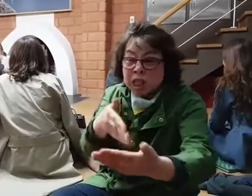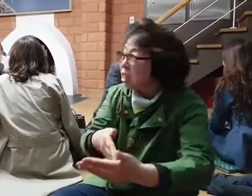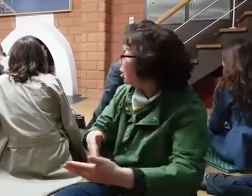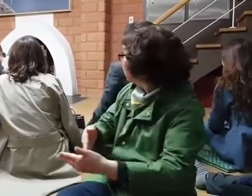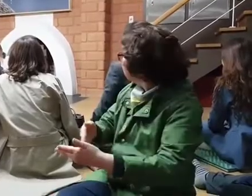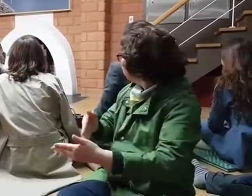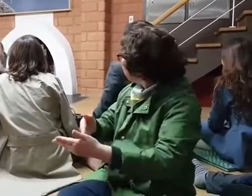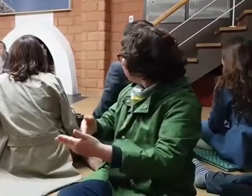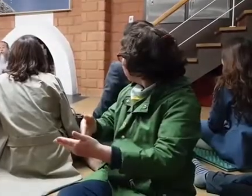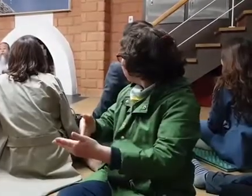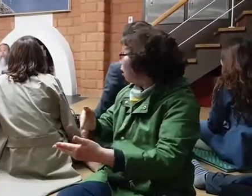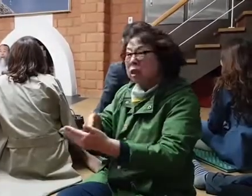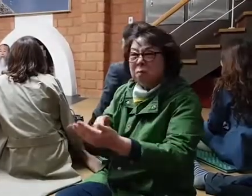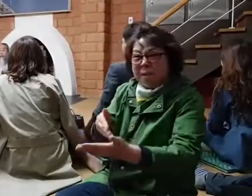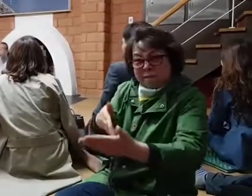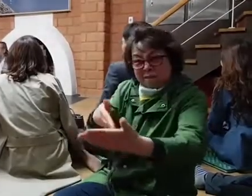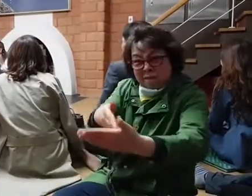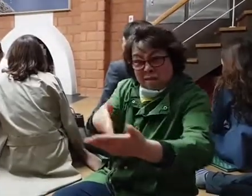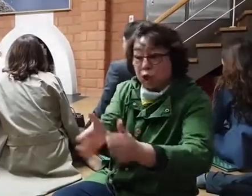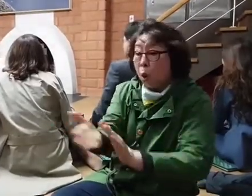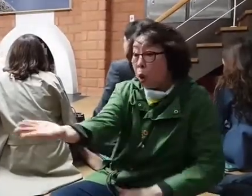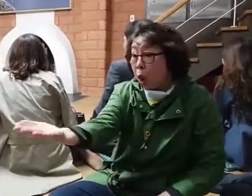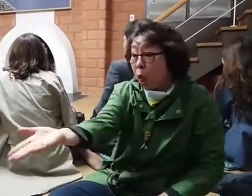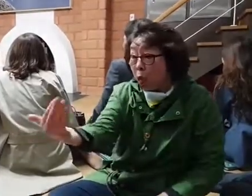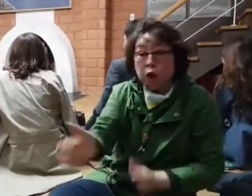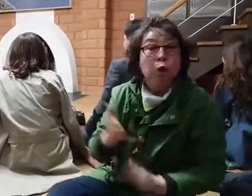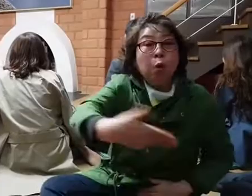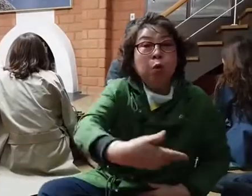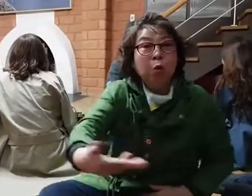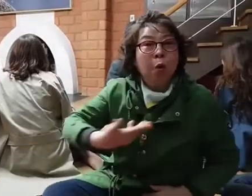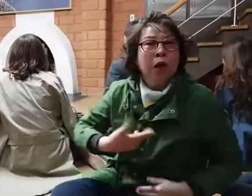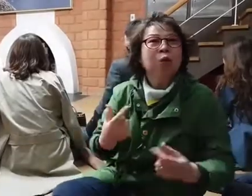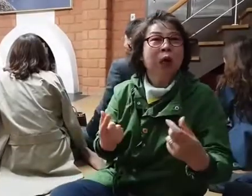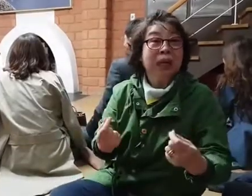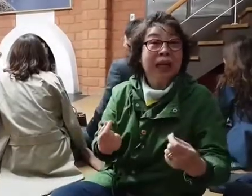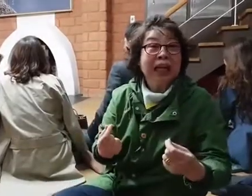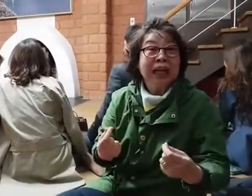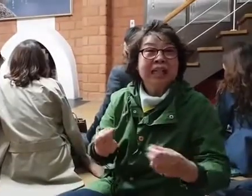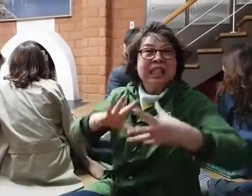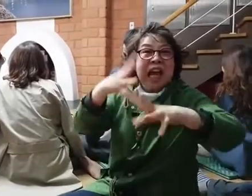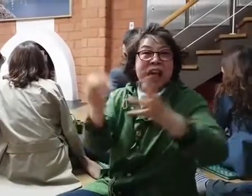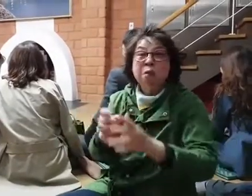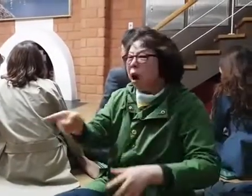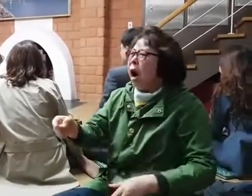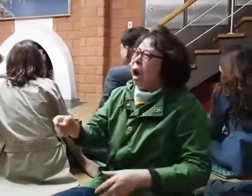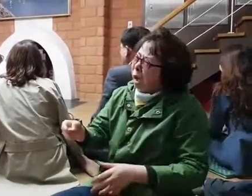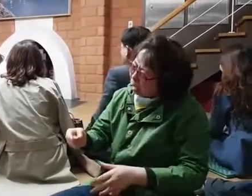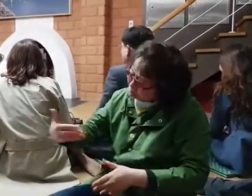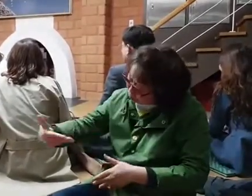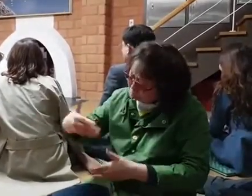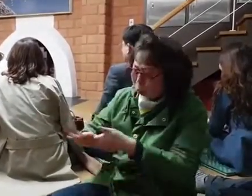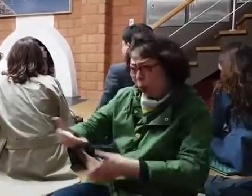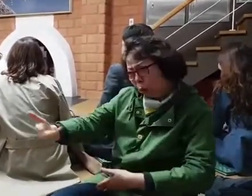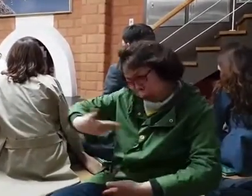내밀어라 좀 내밀어라 하니까 손 내밀고 되는 거야. 지금 요래 된 거야. 세계가 전부 다 제발 손만